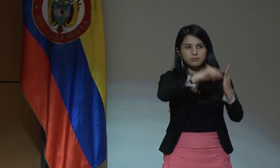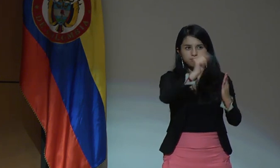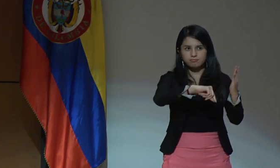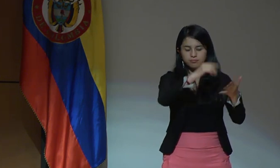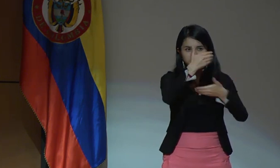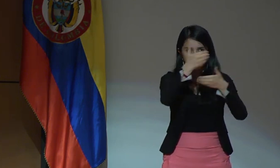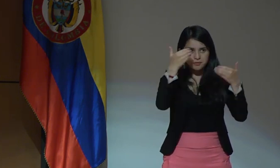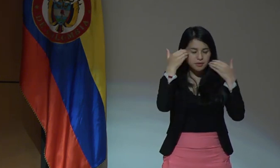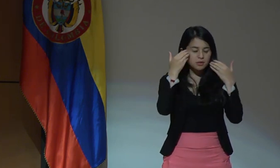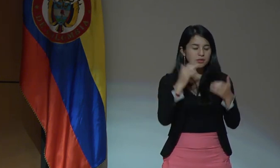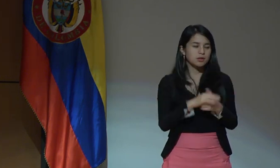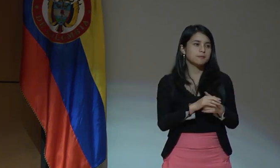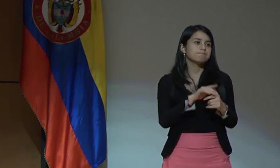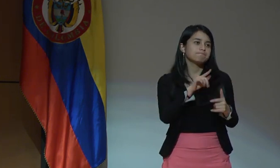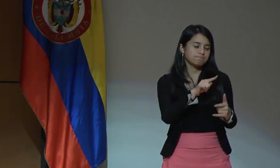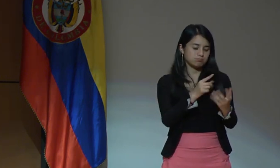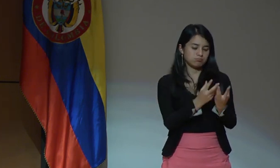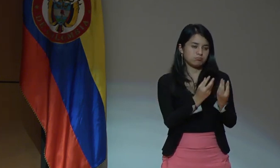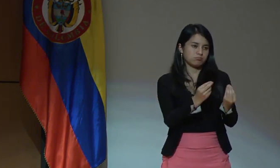dos factores principales.